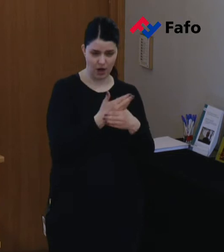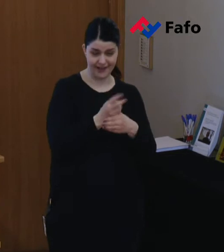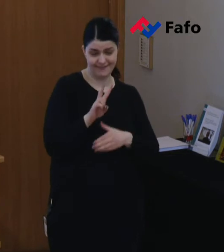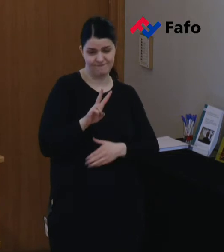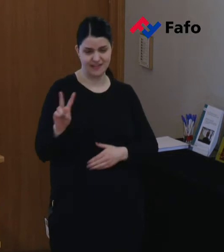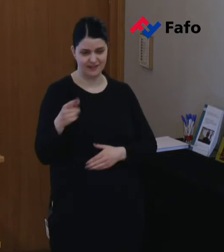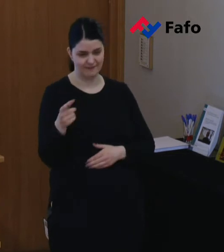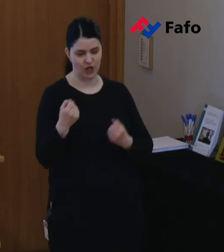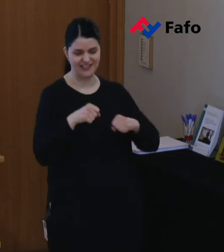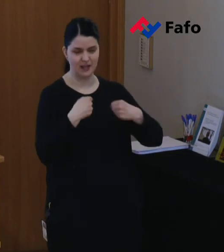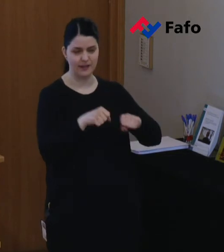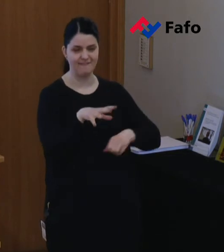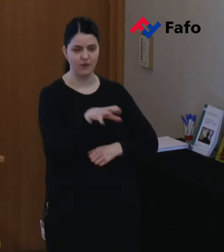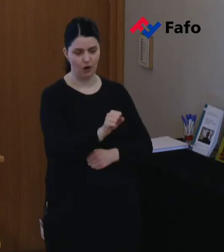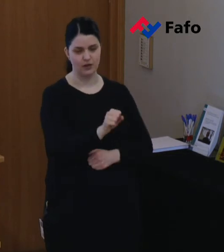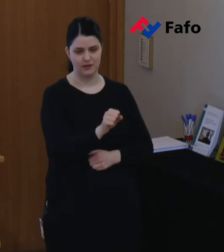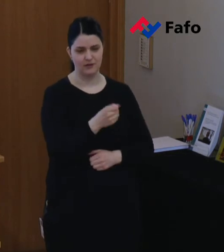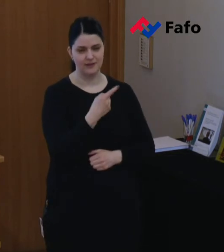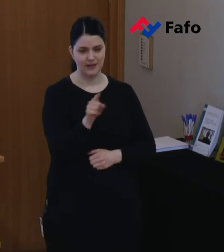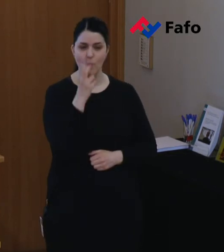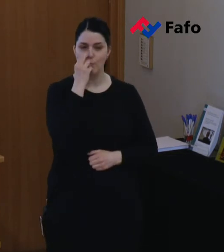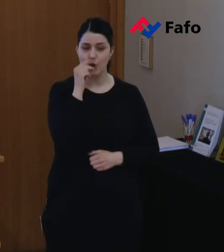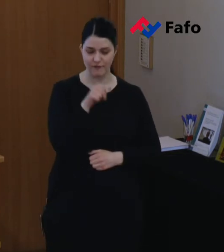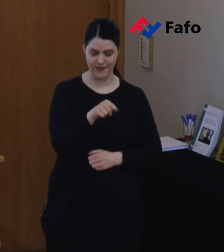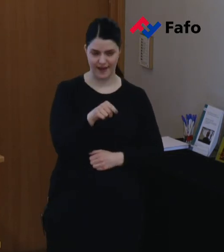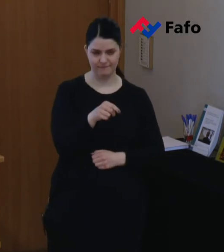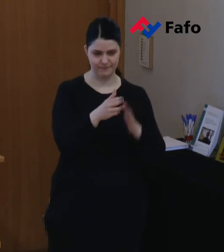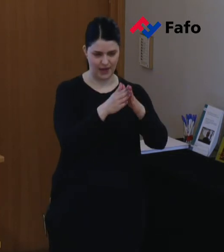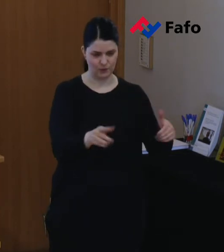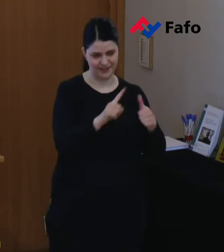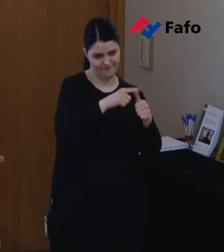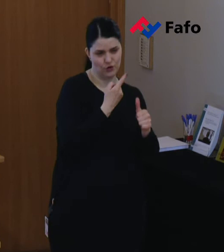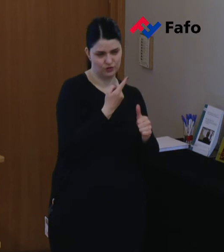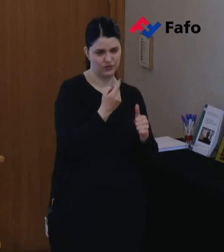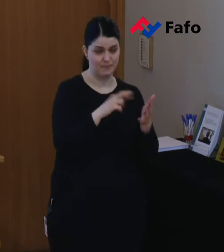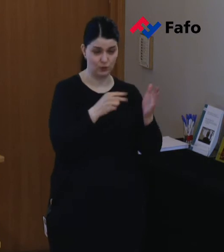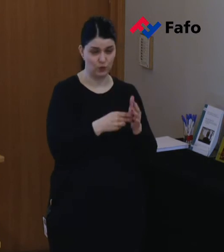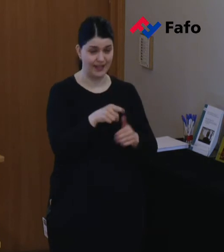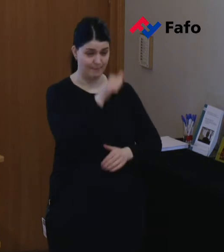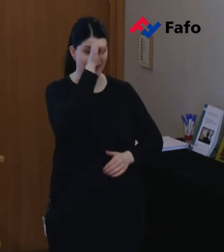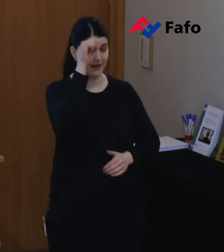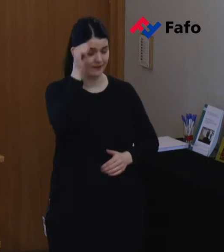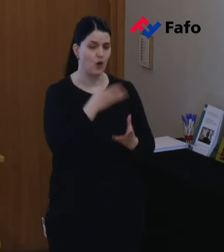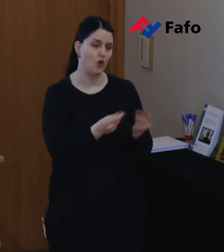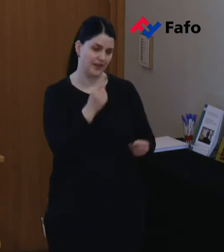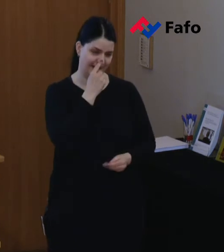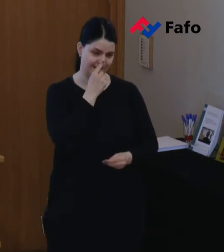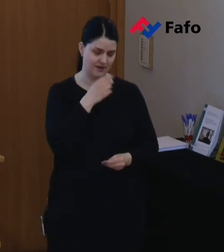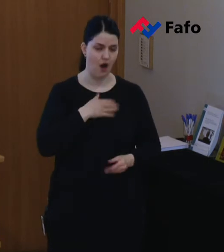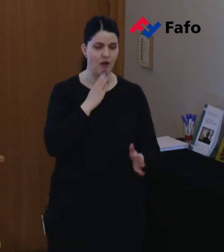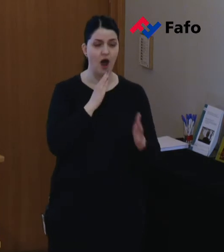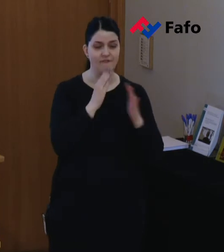Vest som var initiativtaker til at man prøvde ut Housing First-metoden i Bergen og Sandnes. De inngikk en avtale,